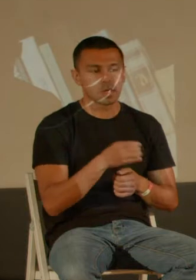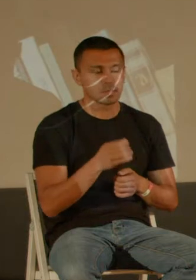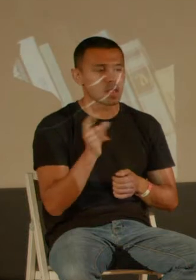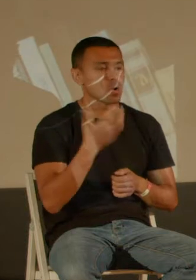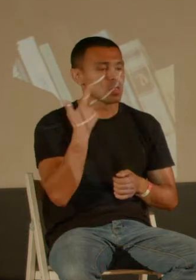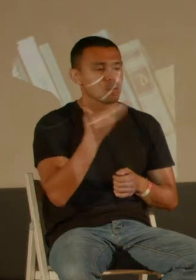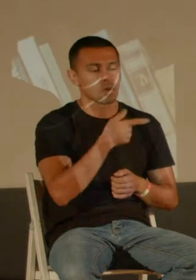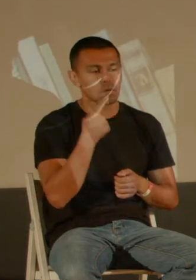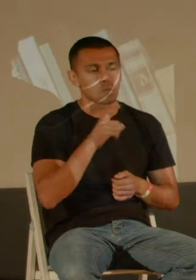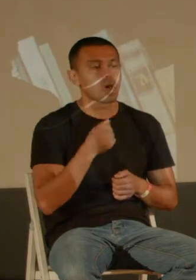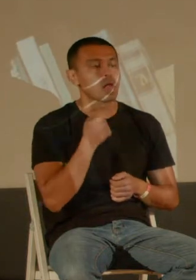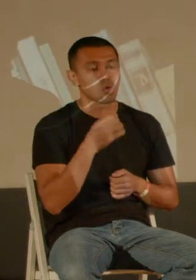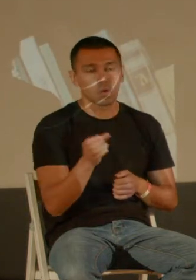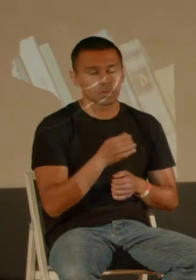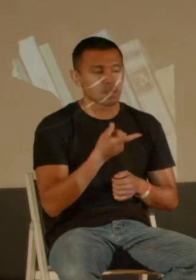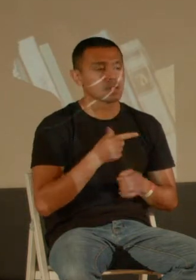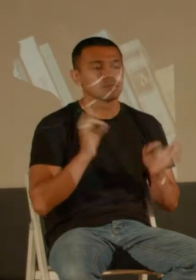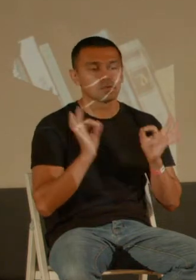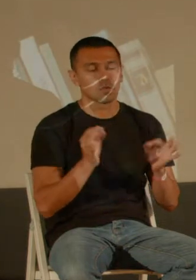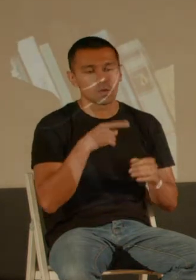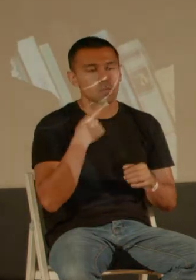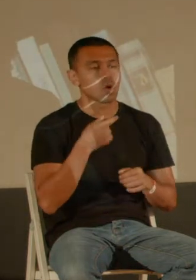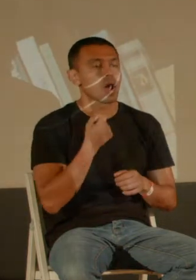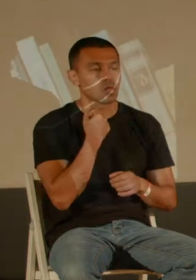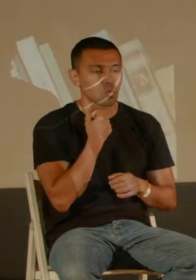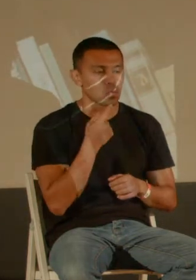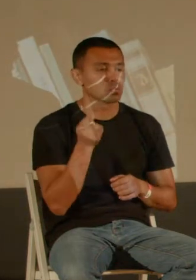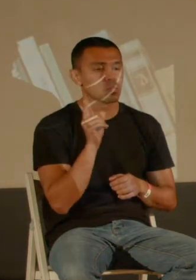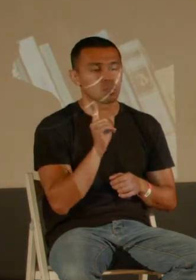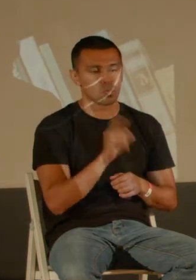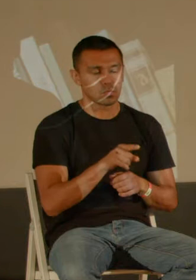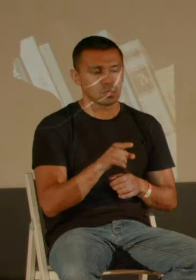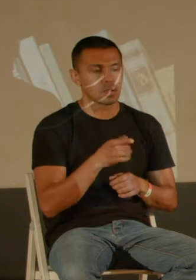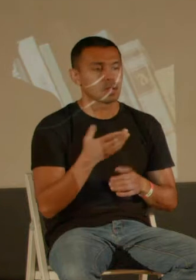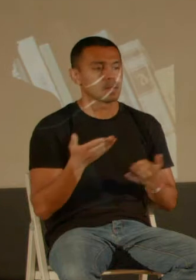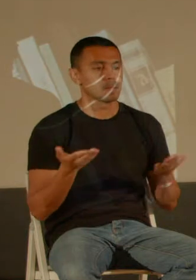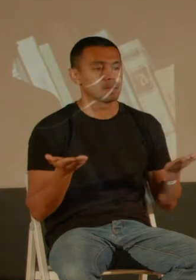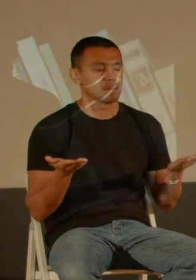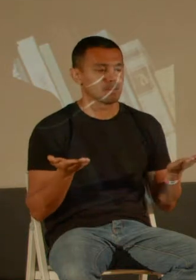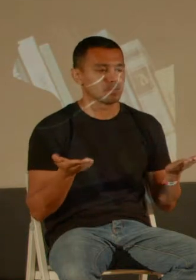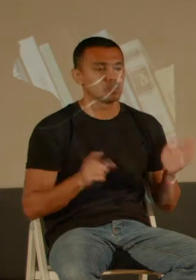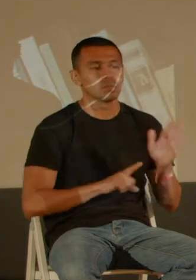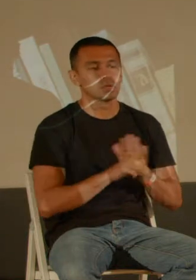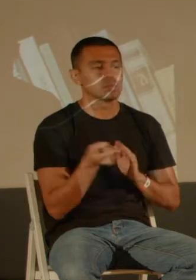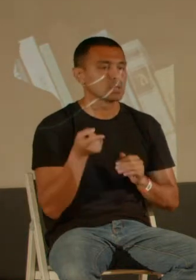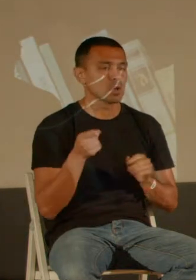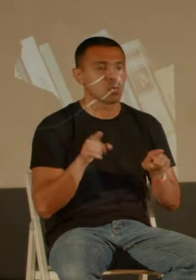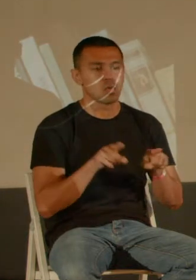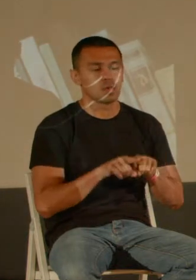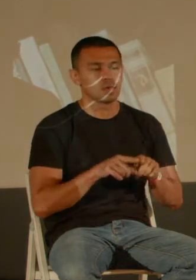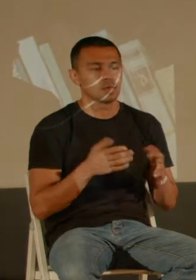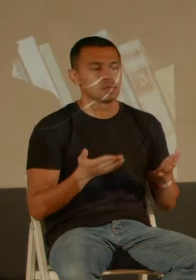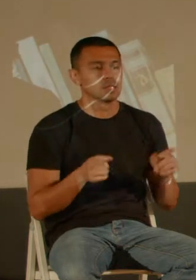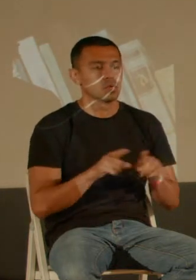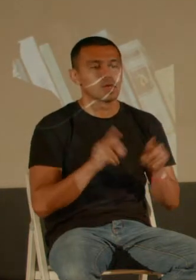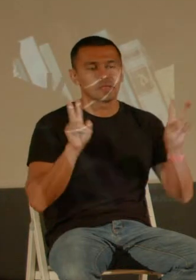Але коли ми говоримо про алкоголізм, ми, звісно ж, говоримо про алкоголь. Тому якби, почнемо